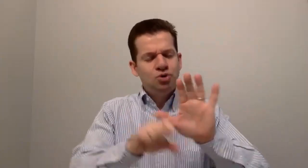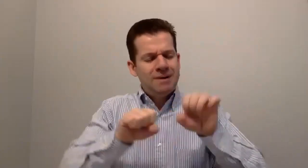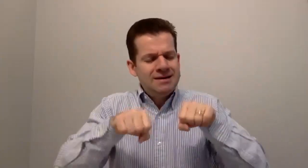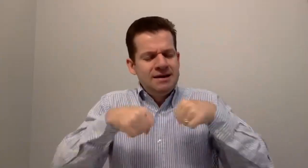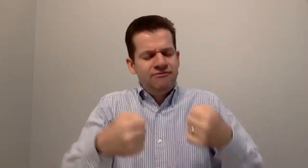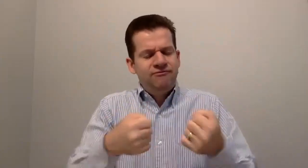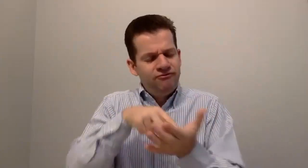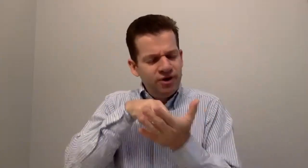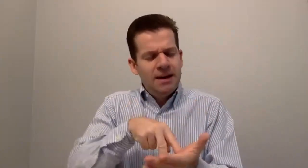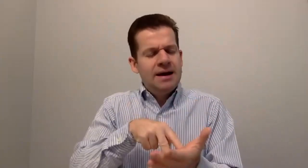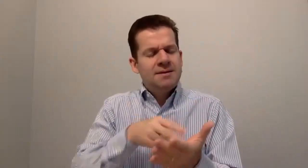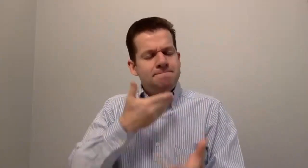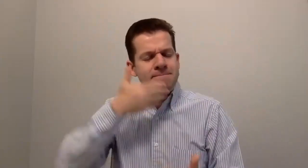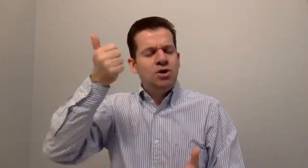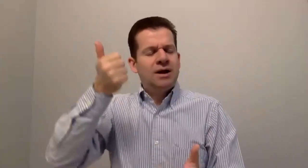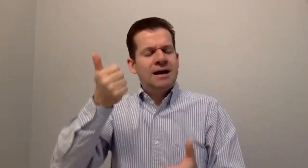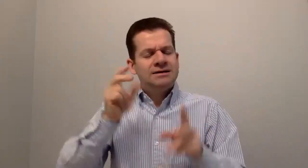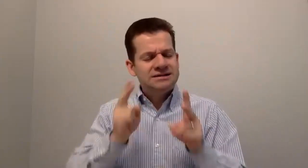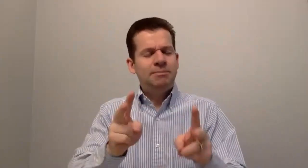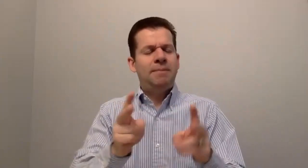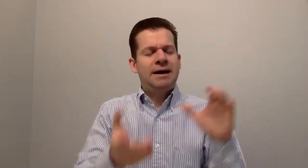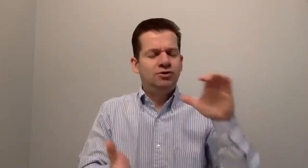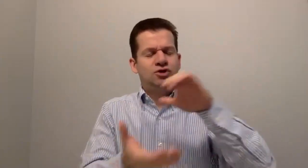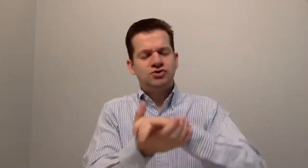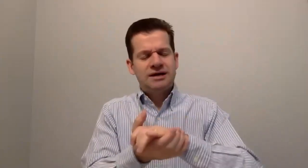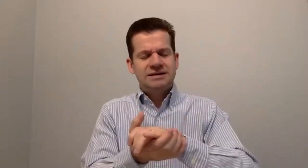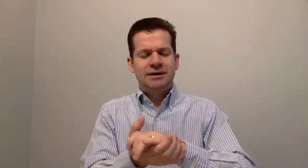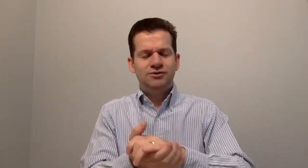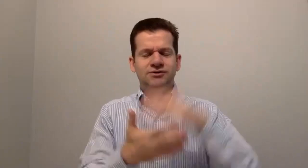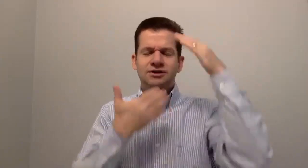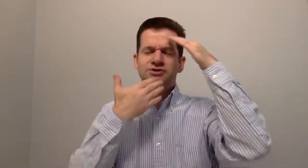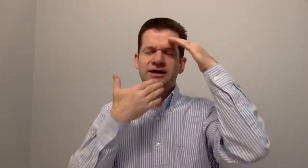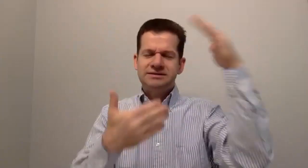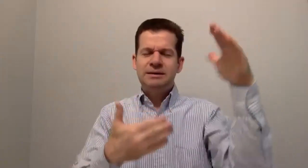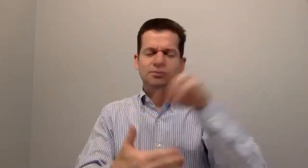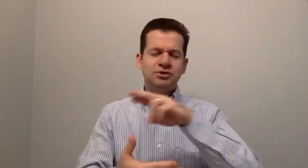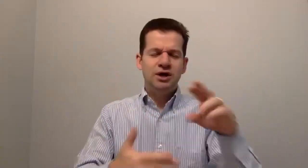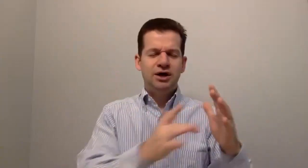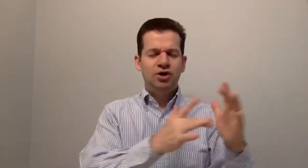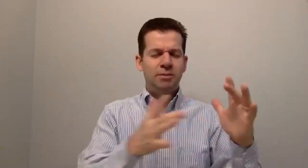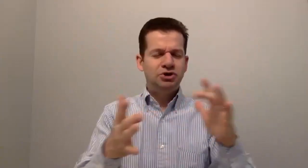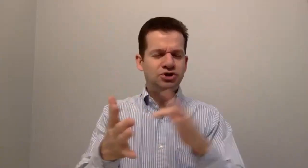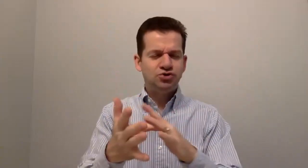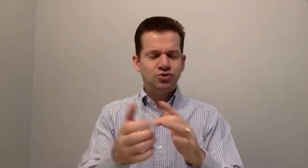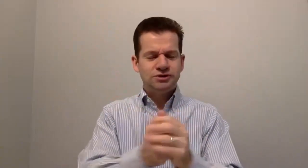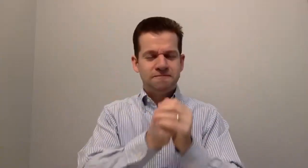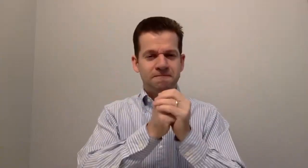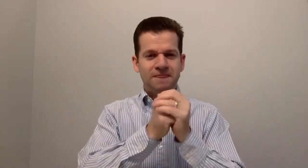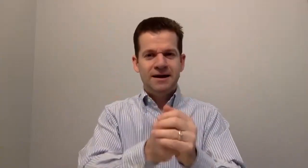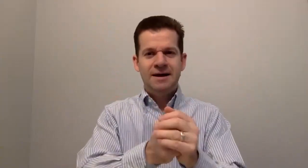Pai, firmar, melhorar sempre, Pai, os nossos casamentos. Nós te agradecemos, em nome de Jesus.